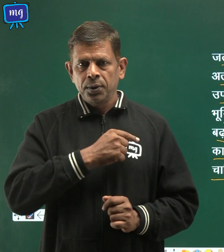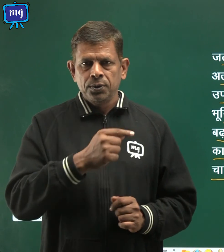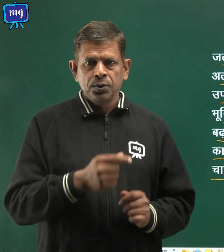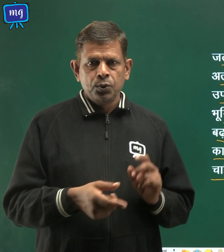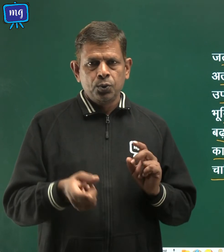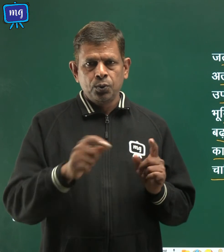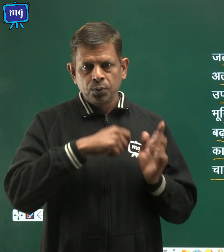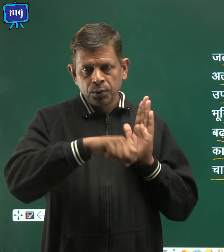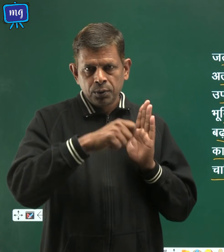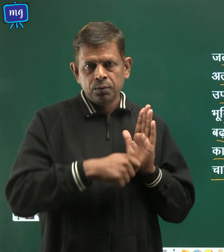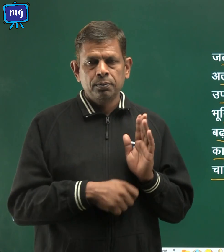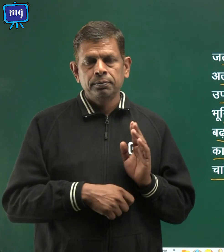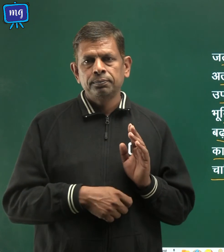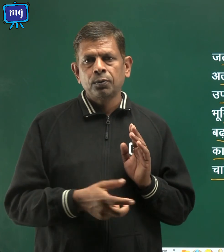को